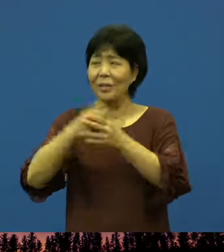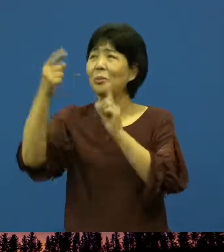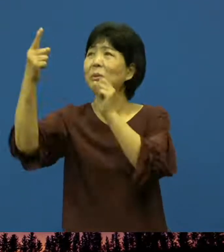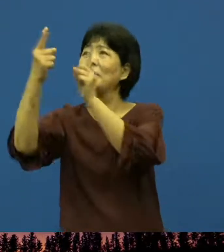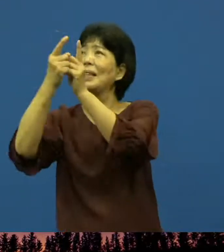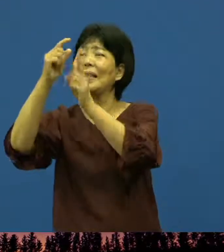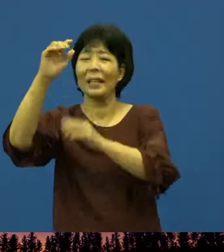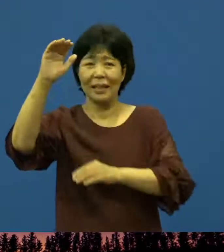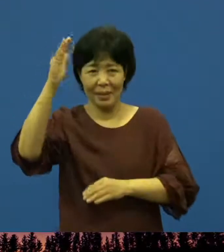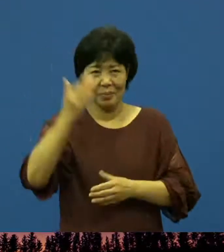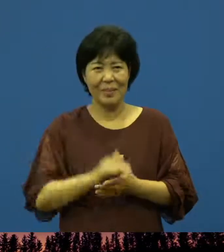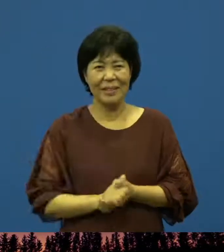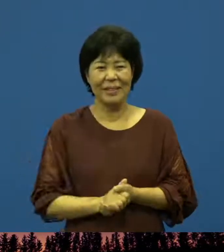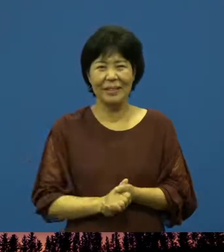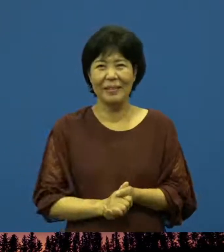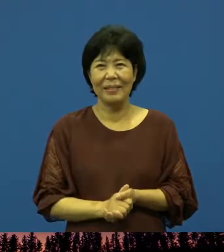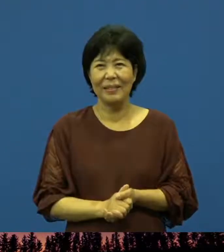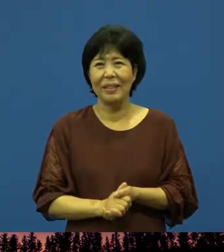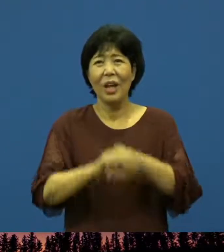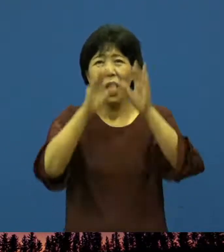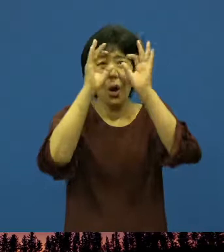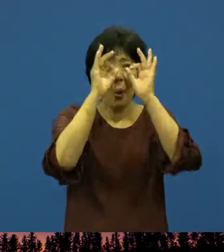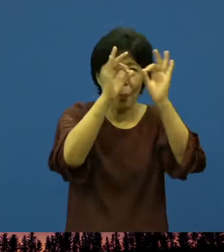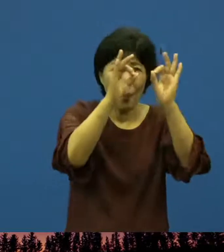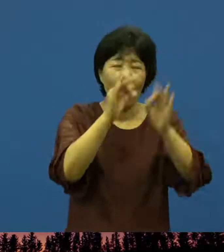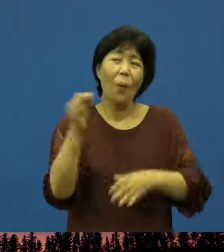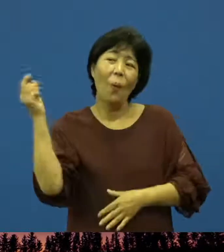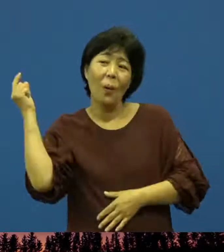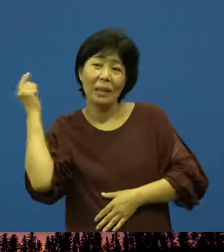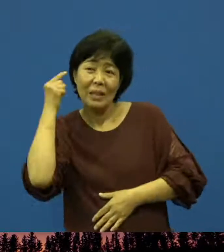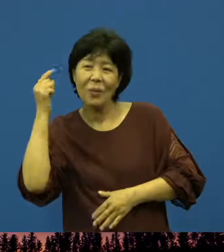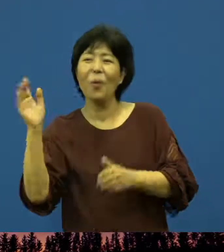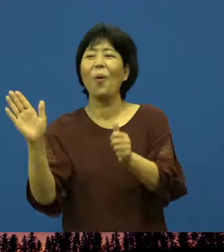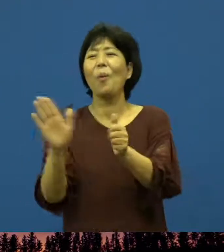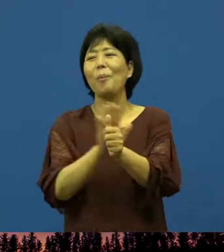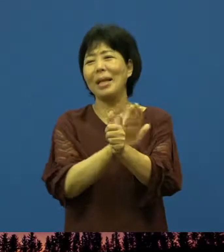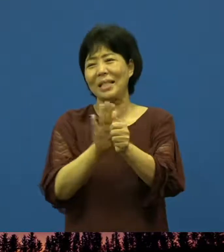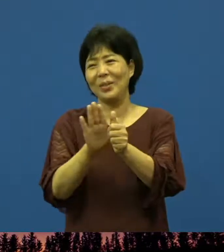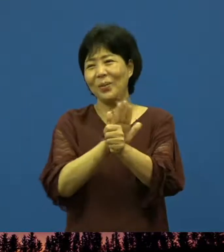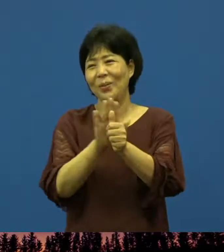것, 이것이 보는 것이고 듣는 것이고 손으로 만지는 것이고.